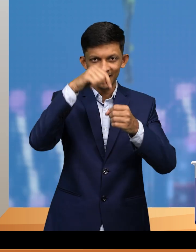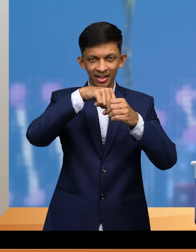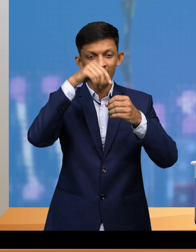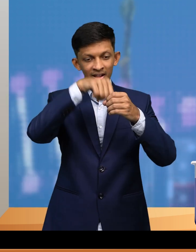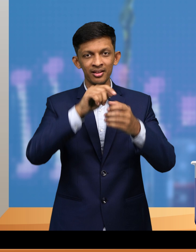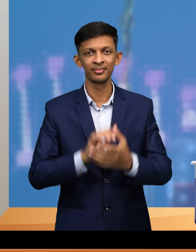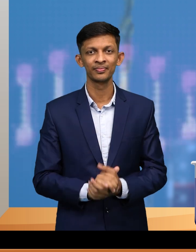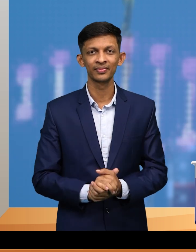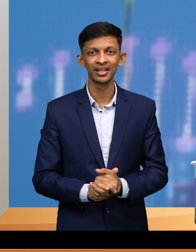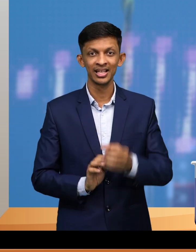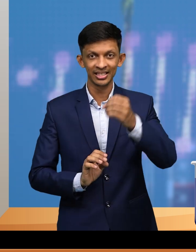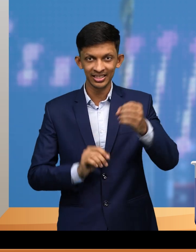ಕರಗುವಿಕೆ.